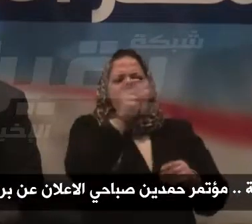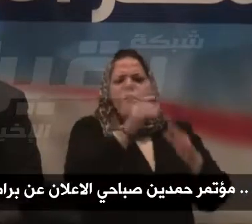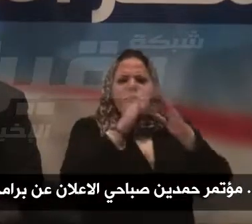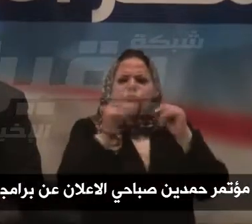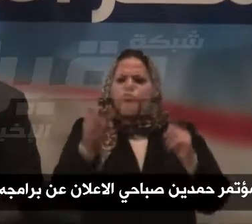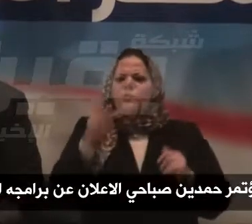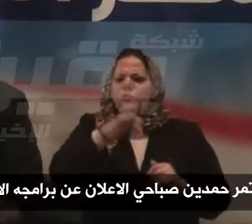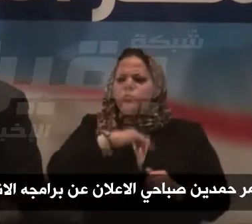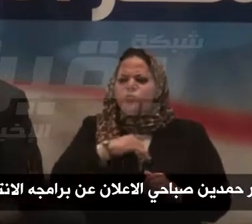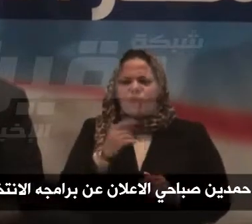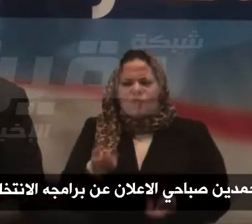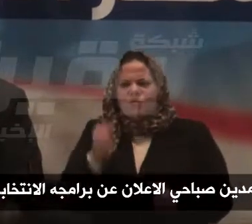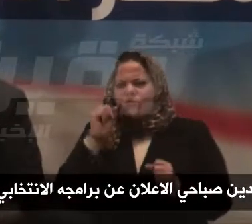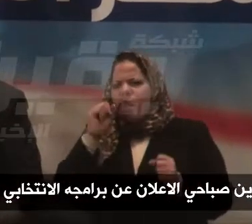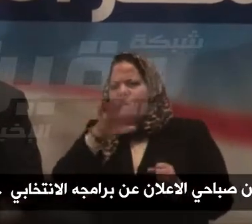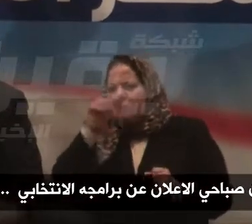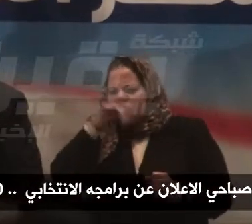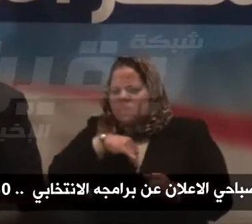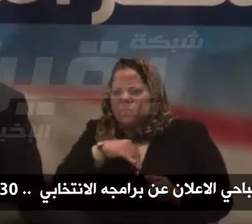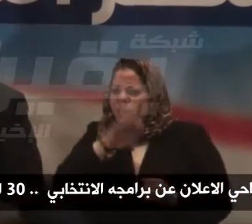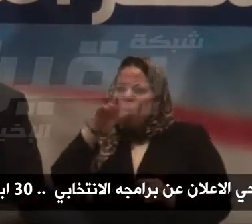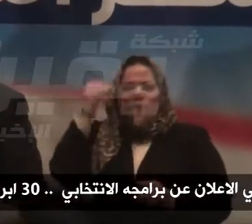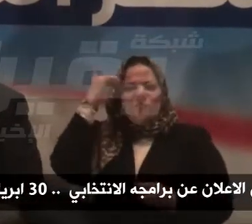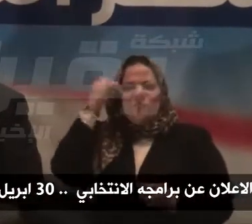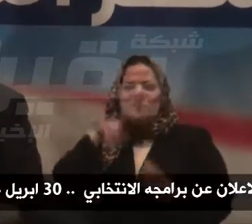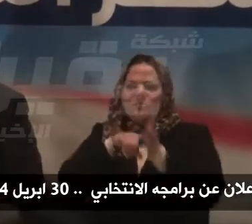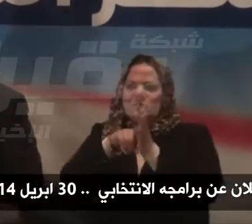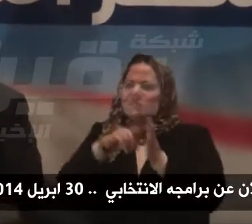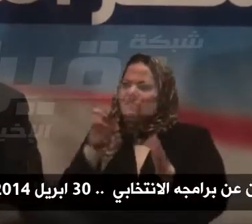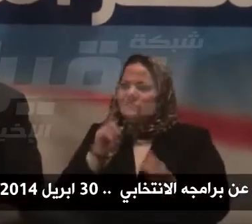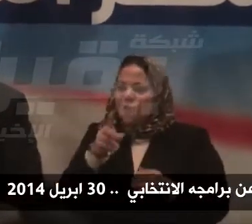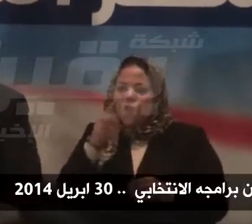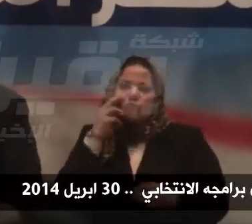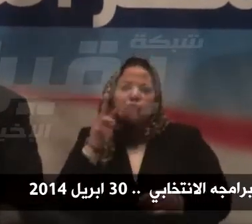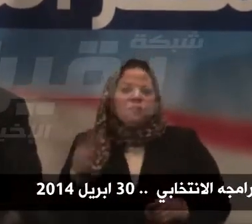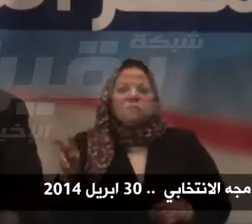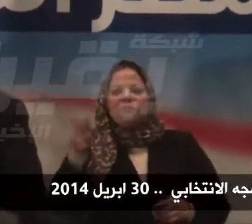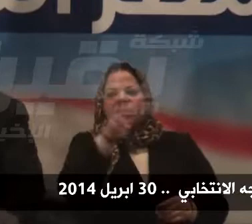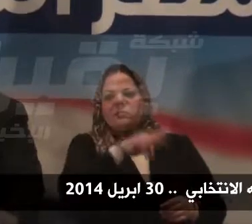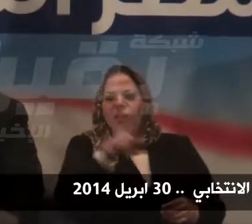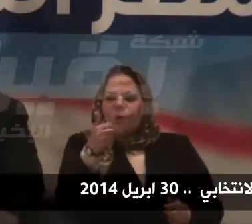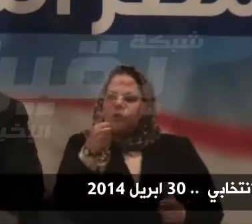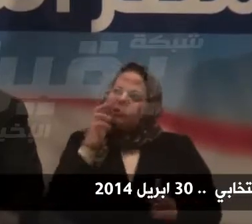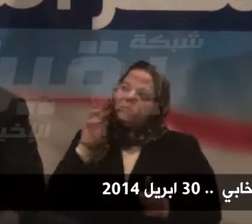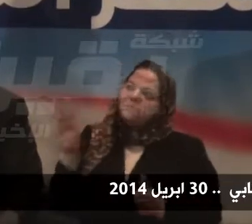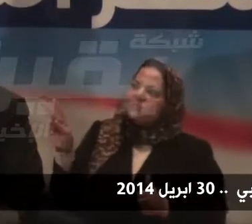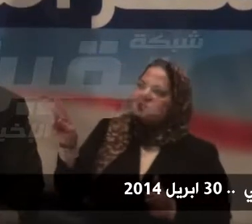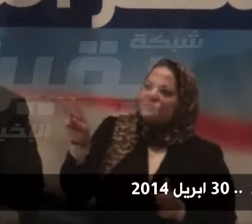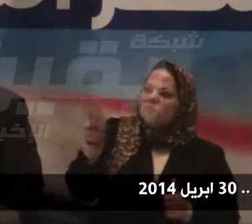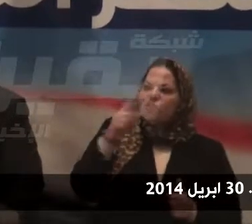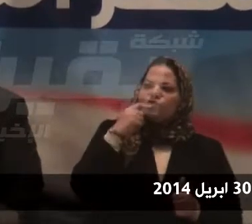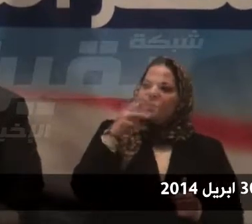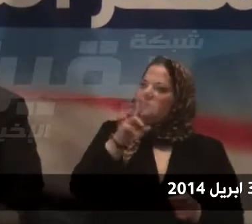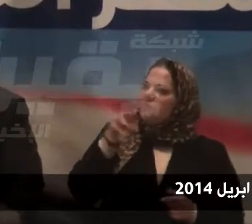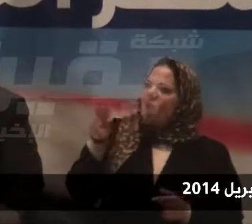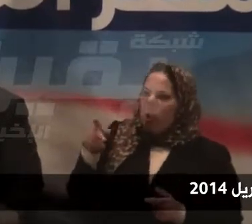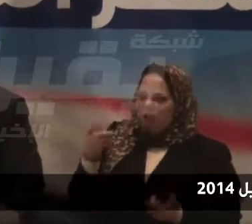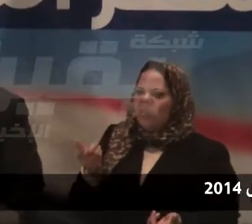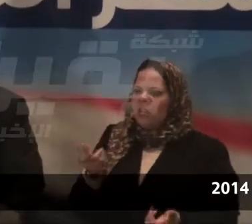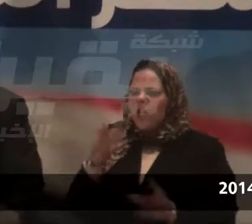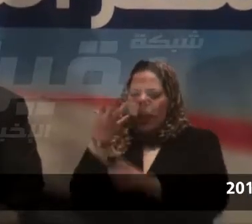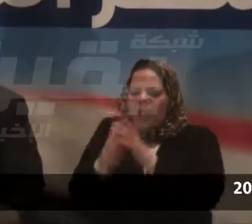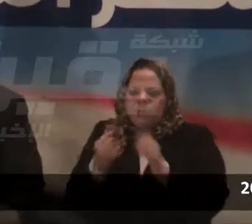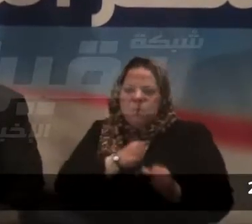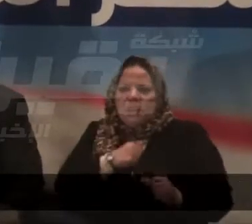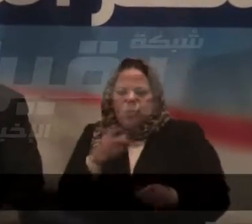وحاجة بسيطة جدا عشان تعرف الكلام ده مؤامرة ولا لا، انك تبص حواليك وانت تقدر تقيم الموضوع. بص